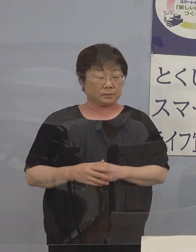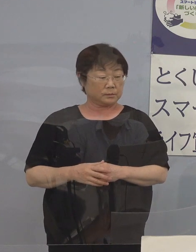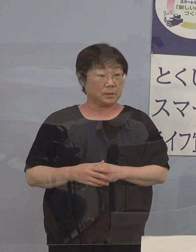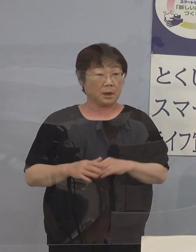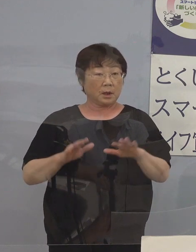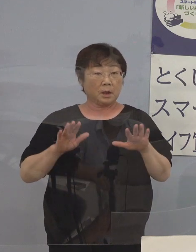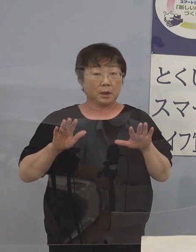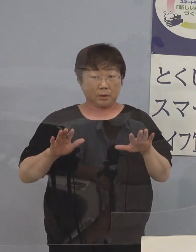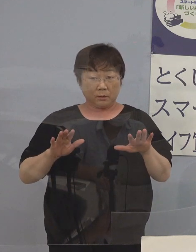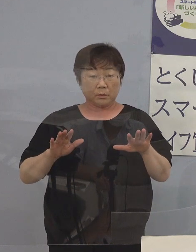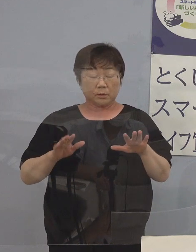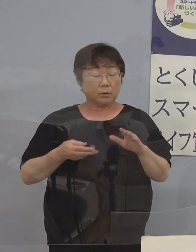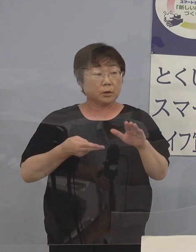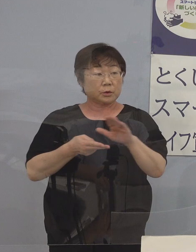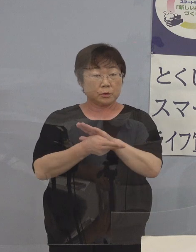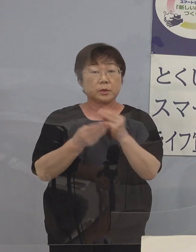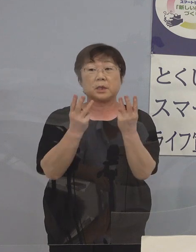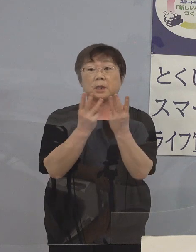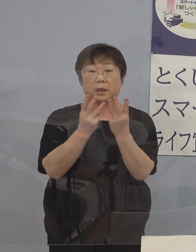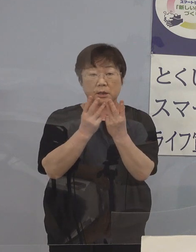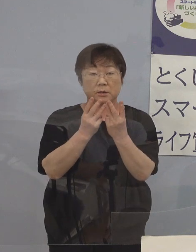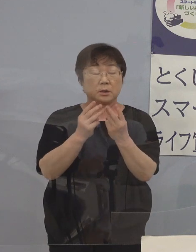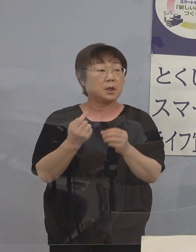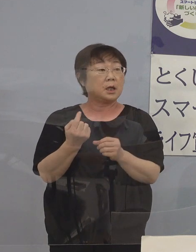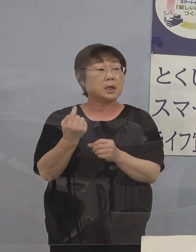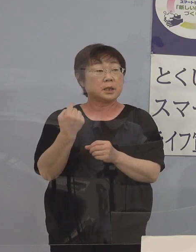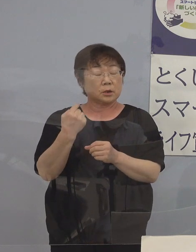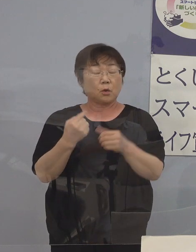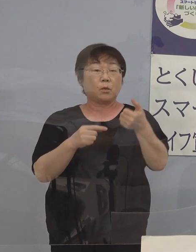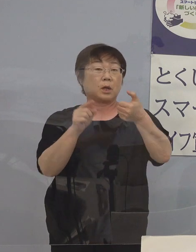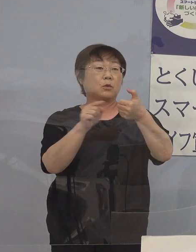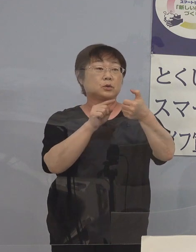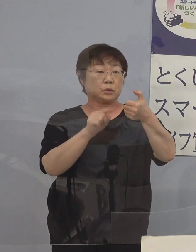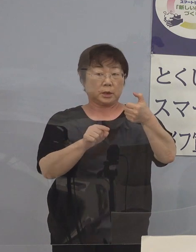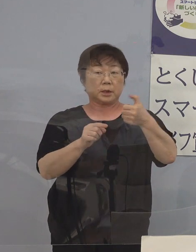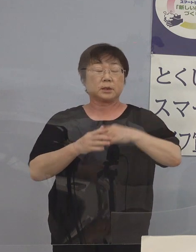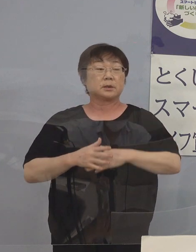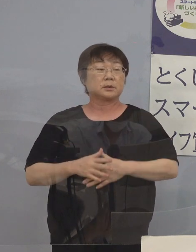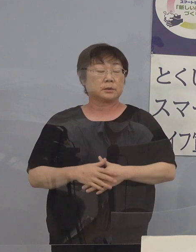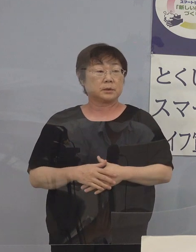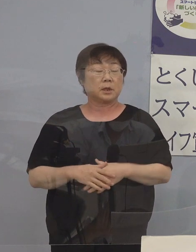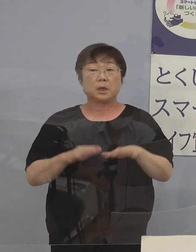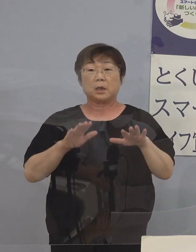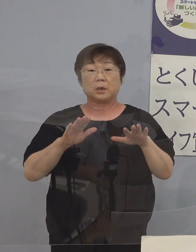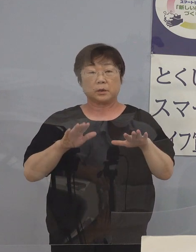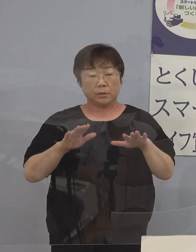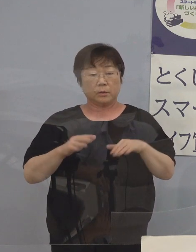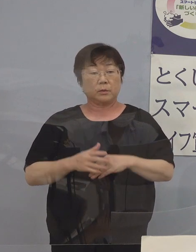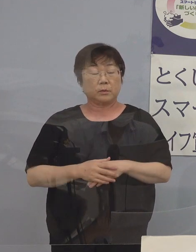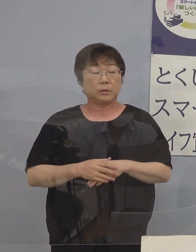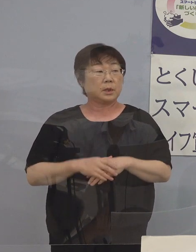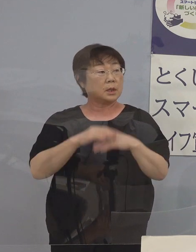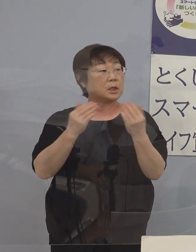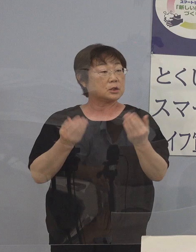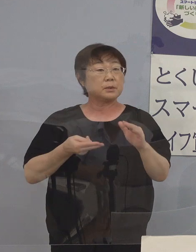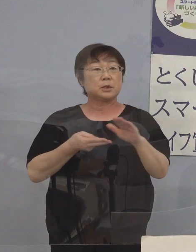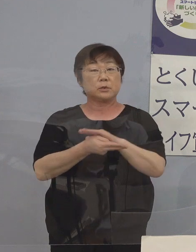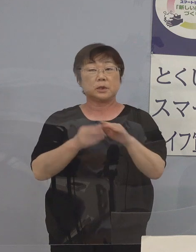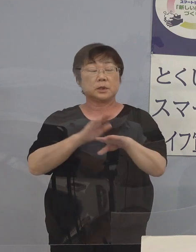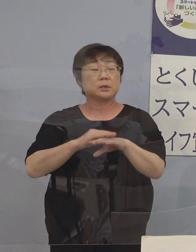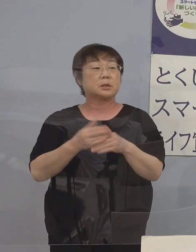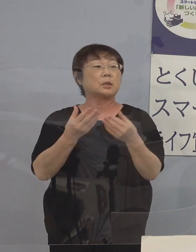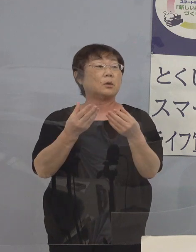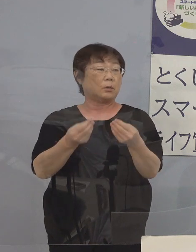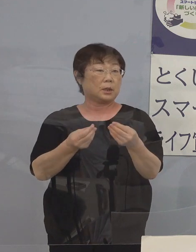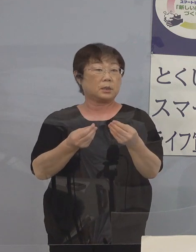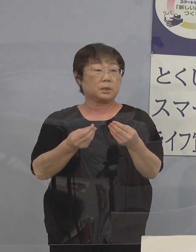それでは今日時点での入院の数、昨日は50名でありました。今日はもうすべて入院手続き